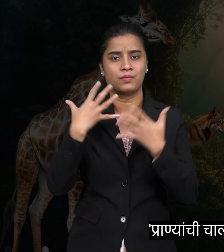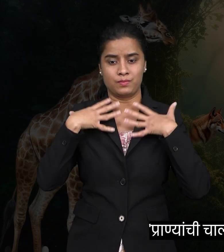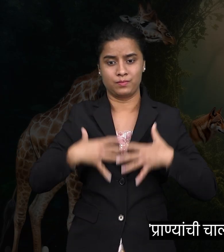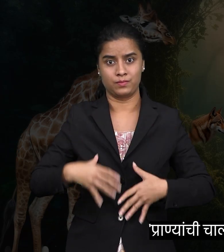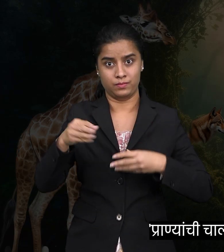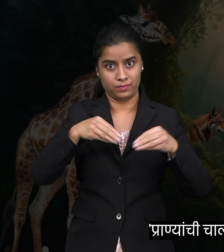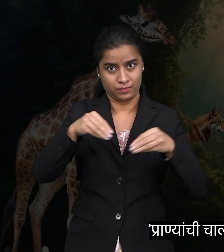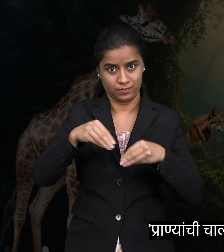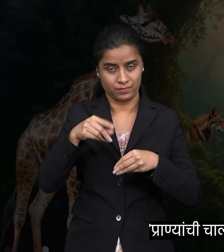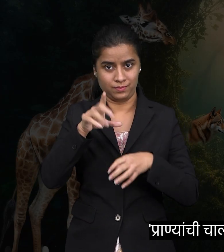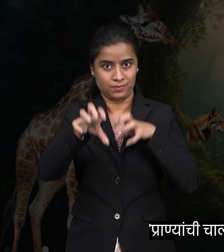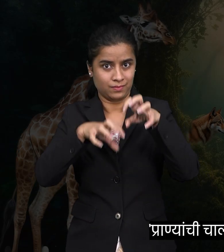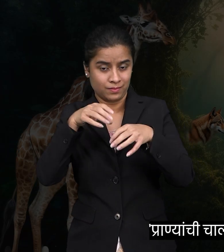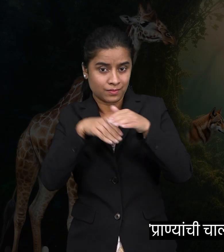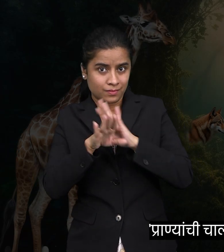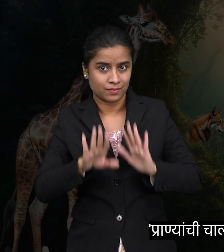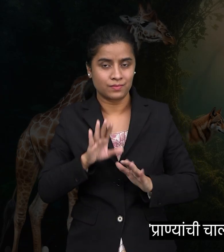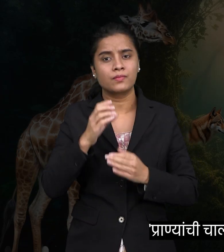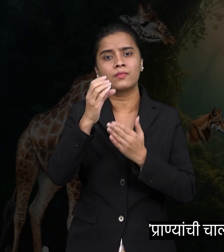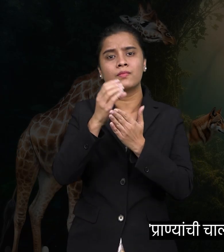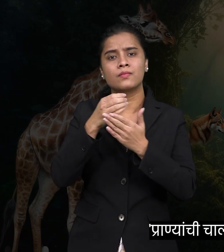या विषयाबद्दल जाणून घेऊया.